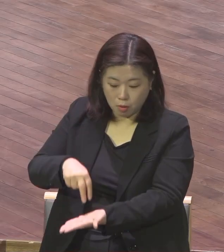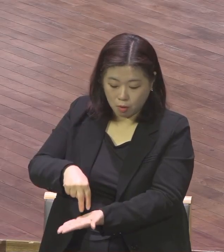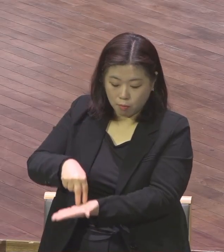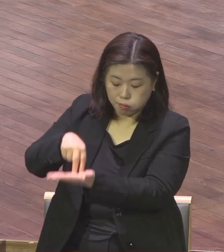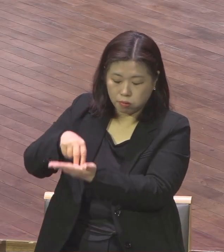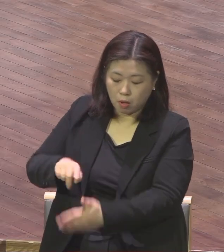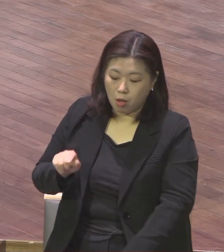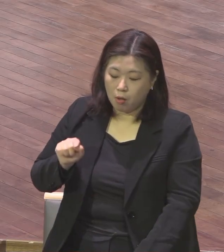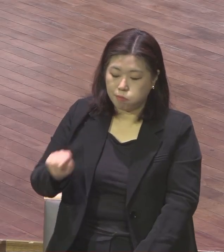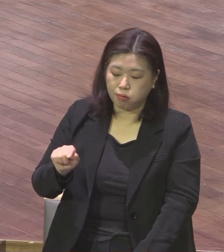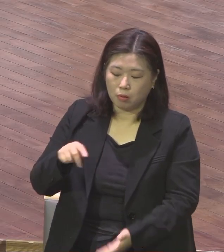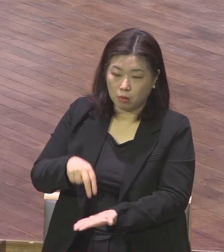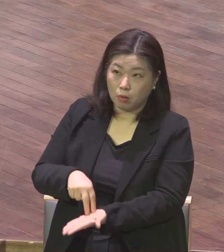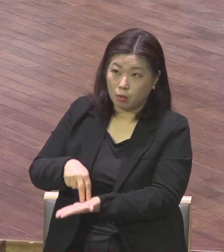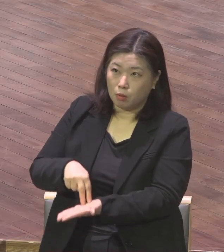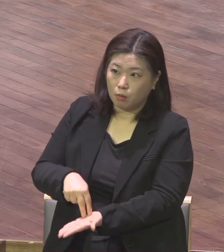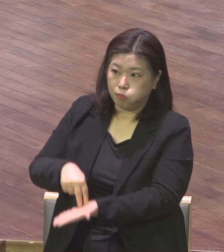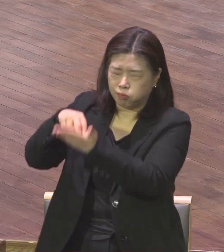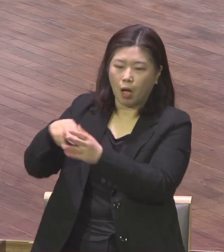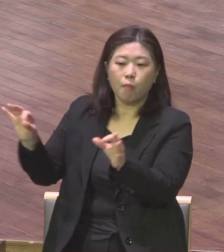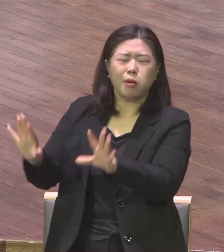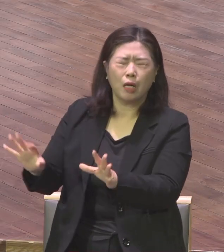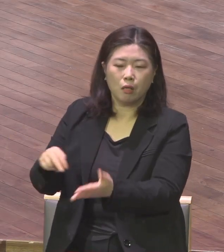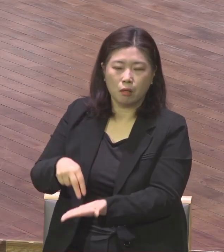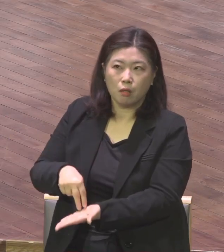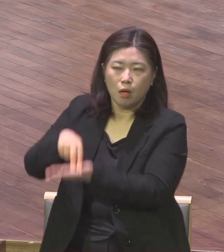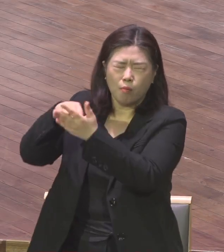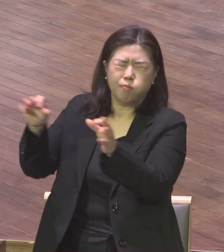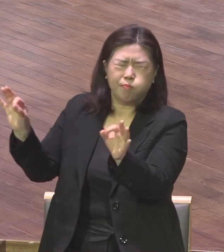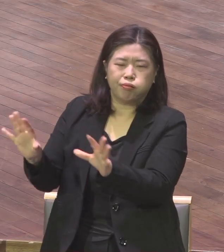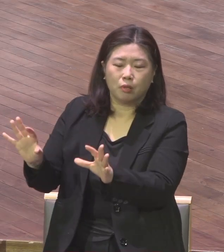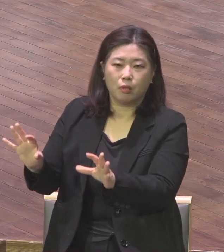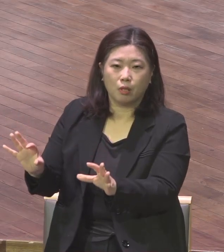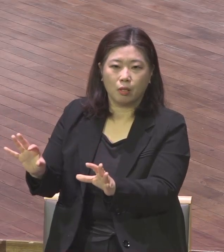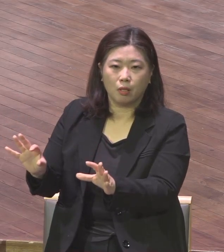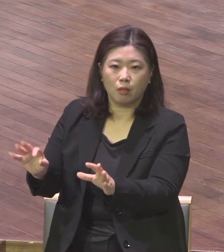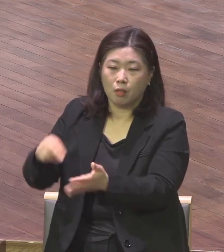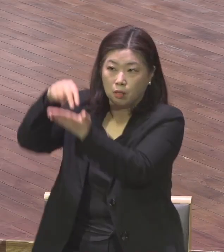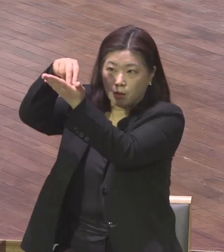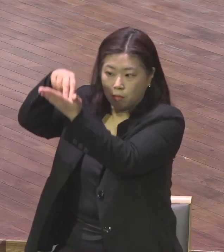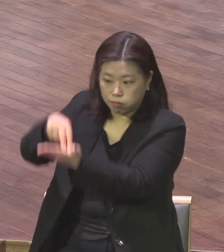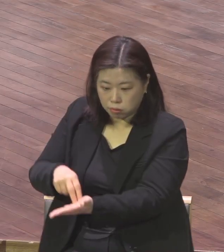앉아서 눌리가 벨 눌리가 오는 거 한국밖에 없다니까요.